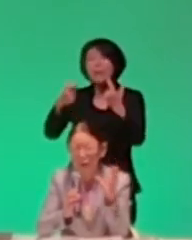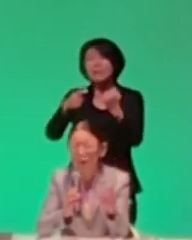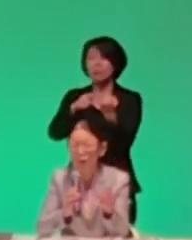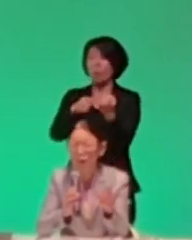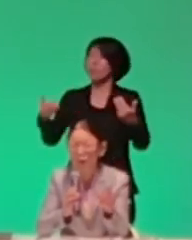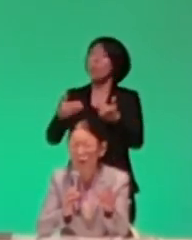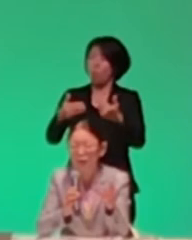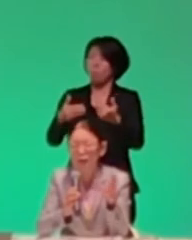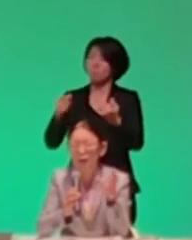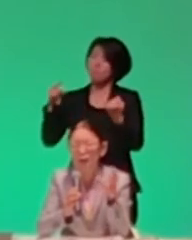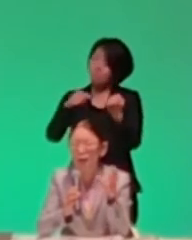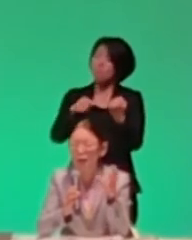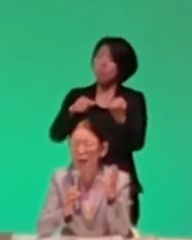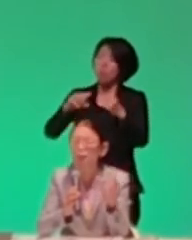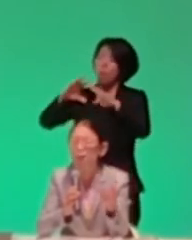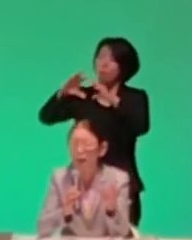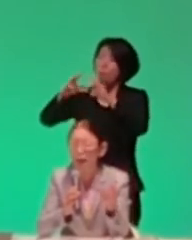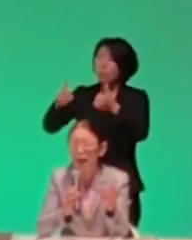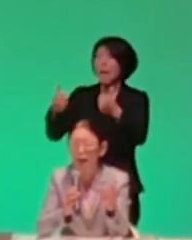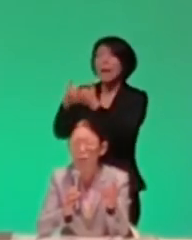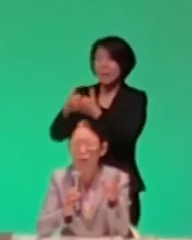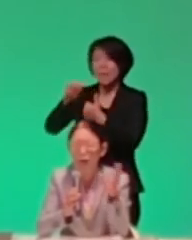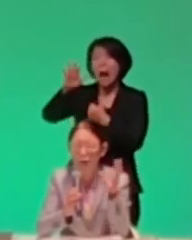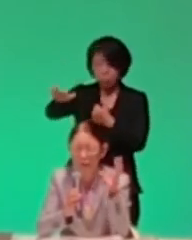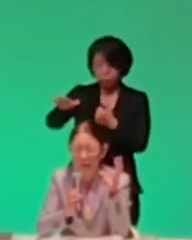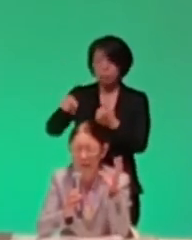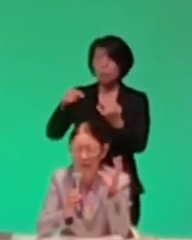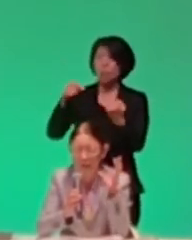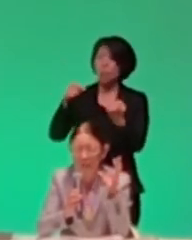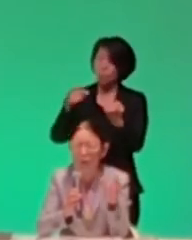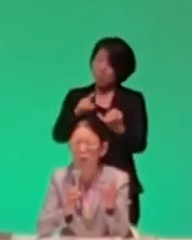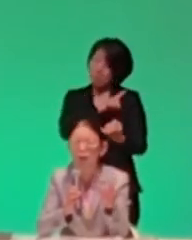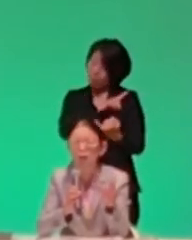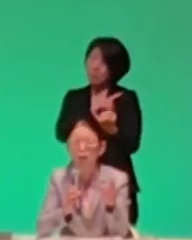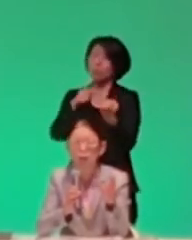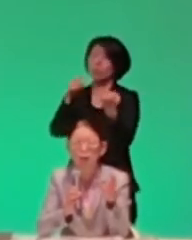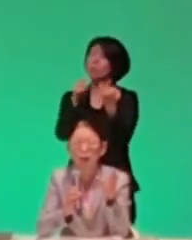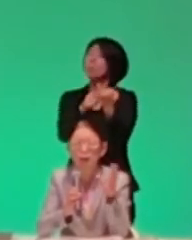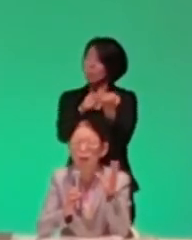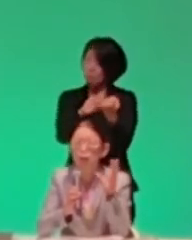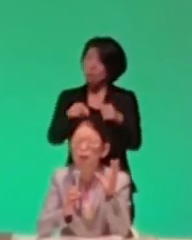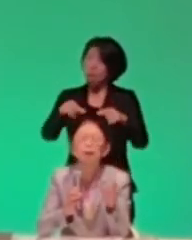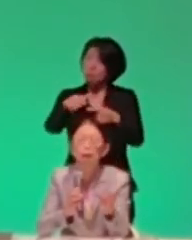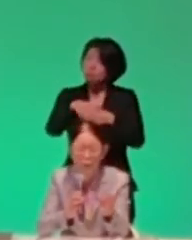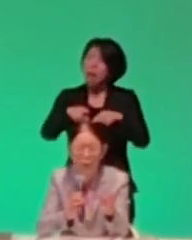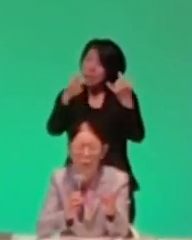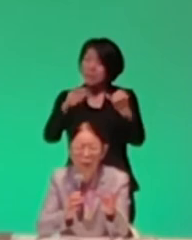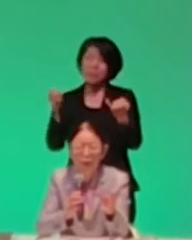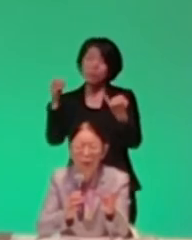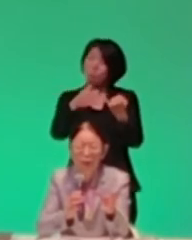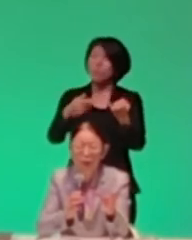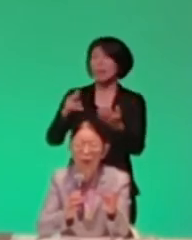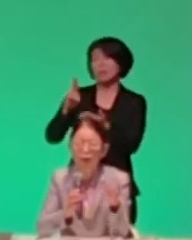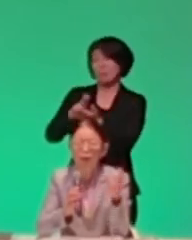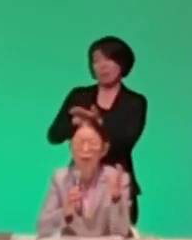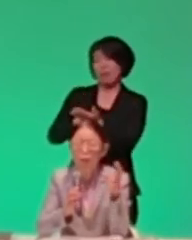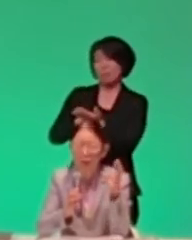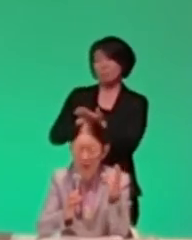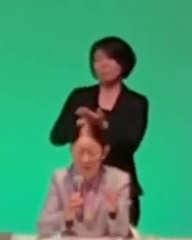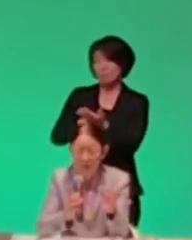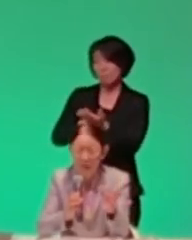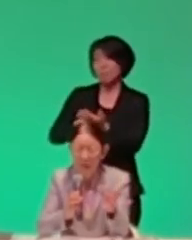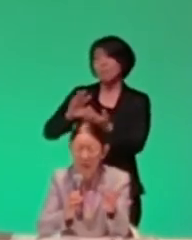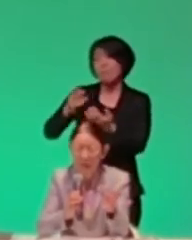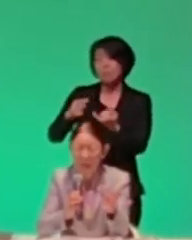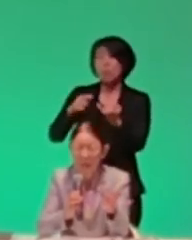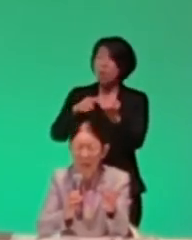村木の仕事で国際会議があるんだから、やっぱり一番最初にこれは村木に言ってあげようと、でも